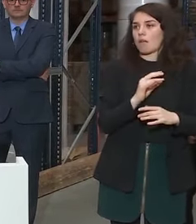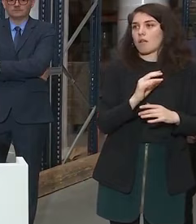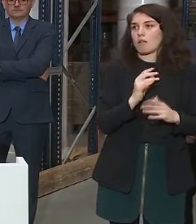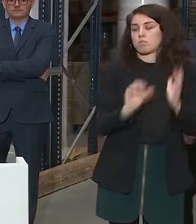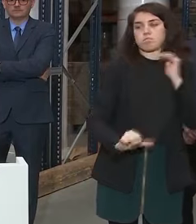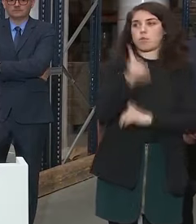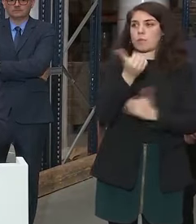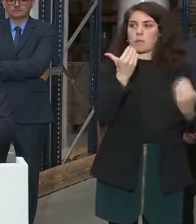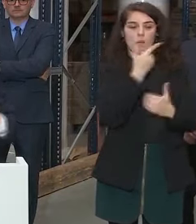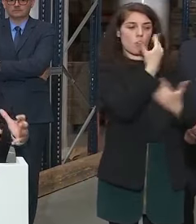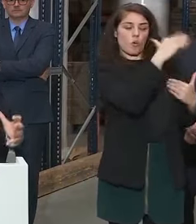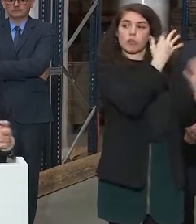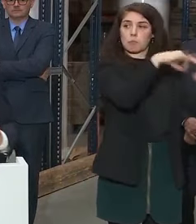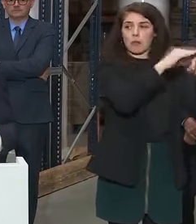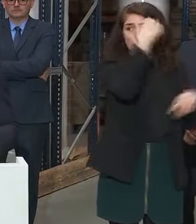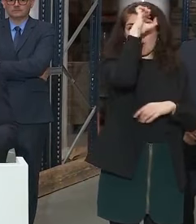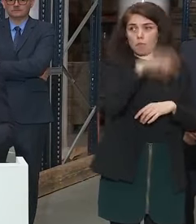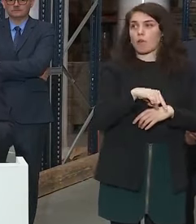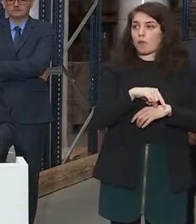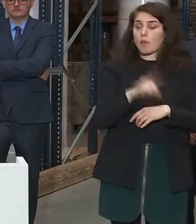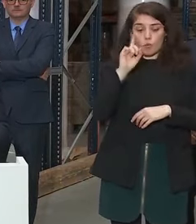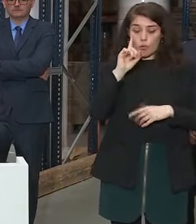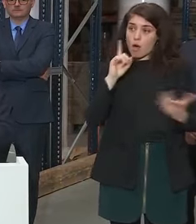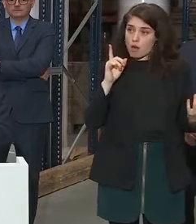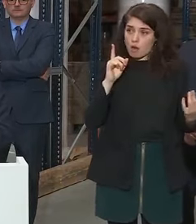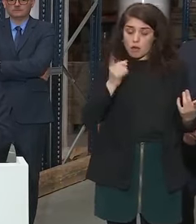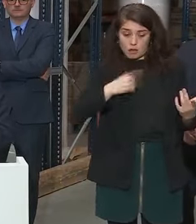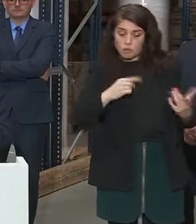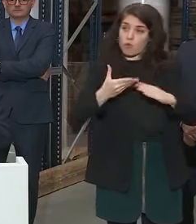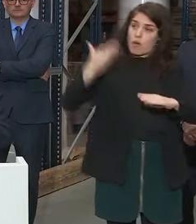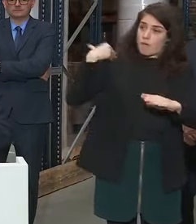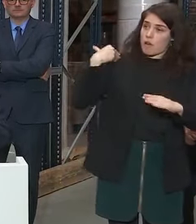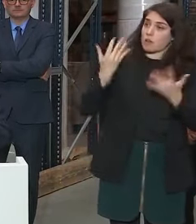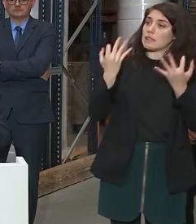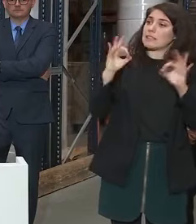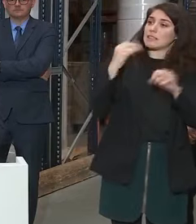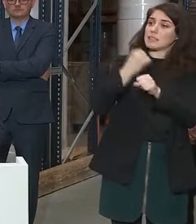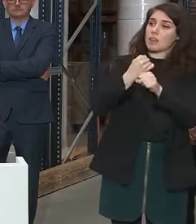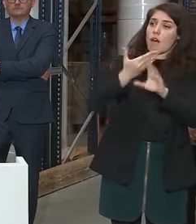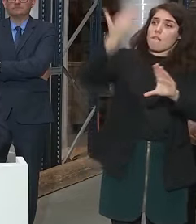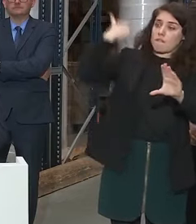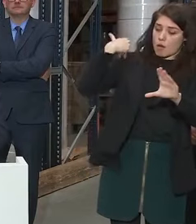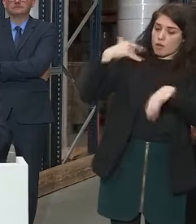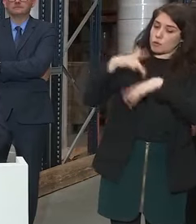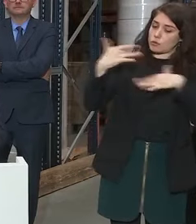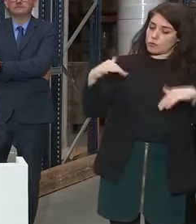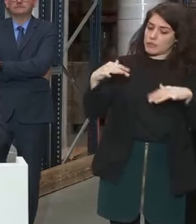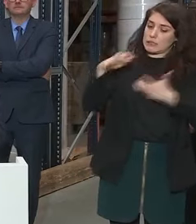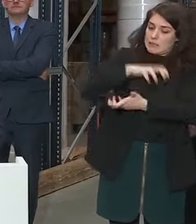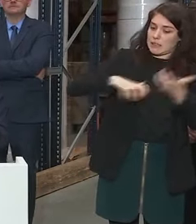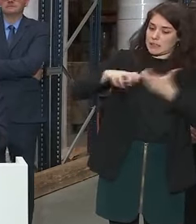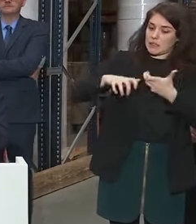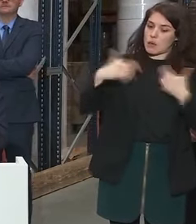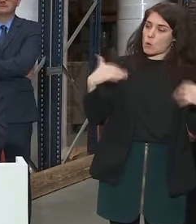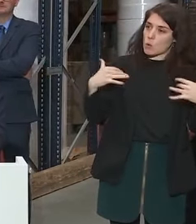crise. Pourquoi nous le faisons? Parce que nous avons constaté, lorsque nous avons vécu la crise économique il y a 10 ans, que la France avait à ce moment-là détruit beaucoup d'emplois et donc